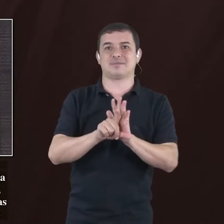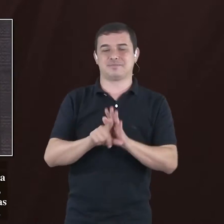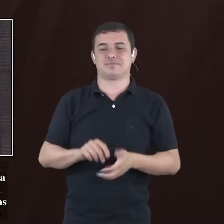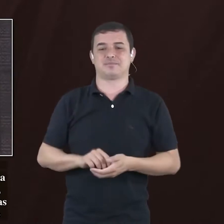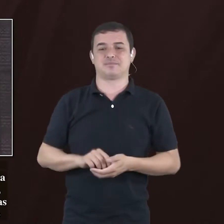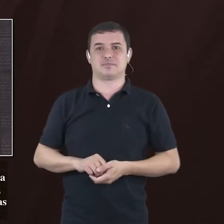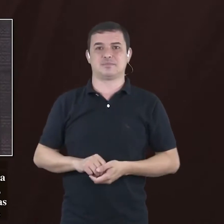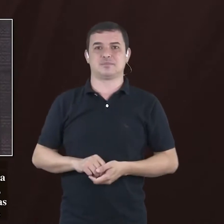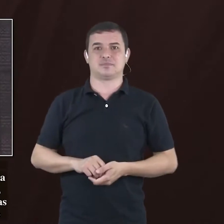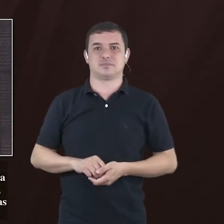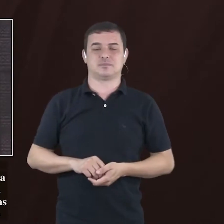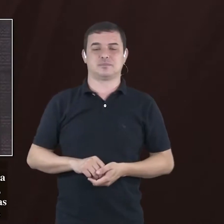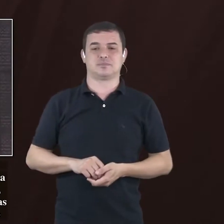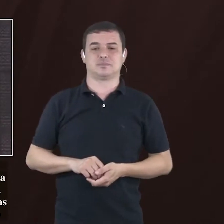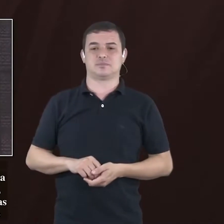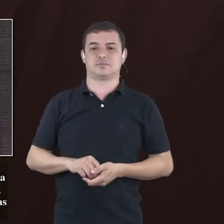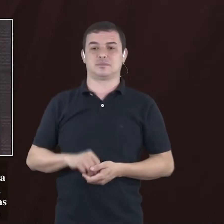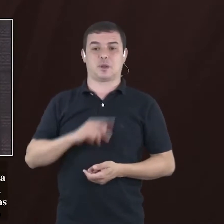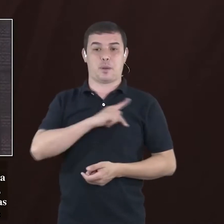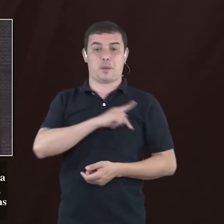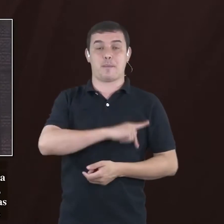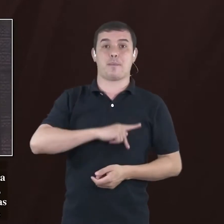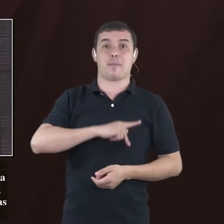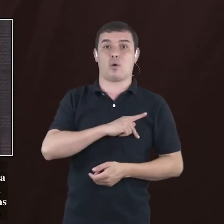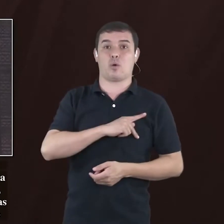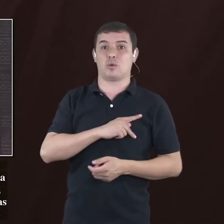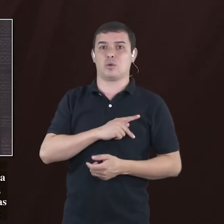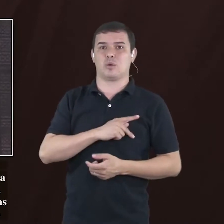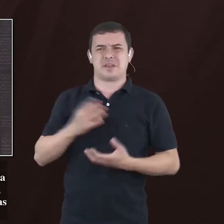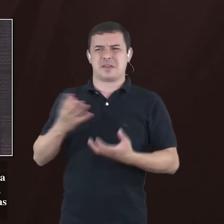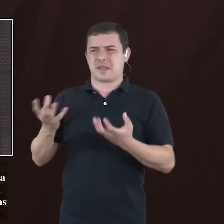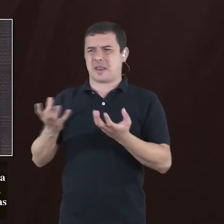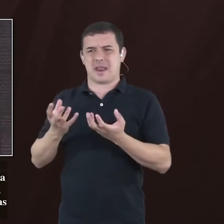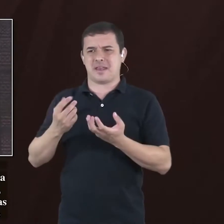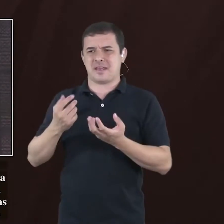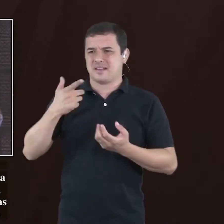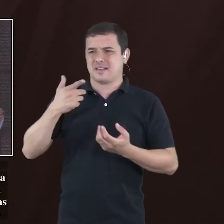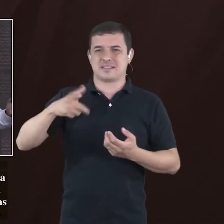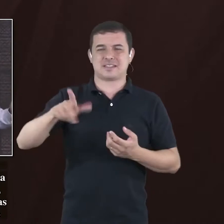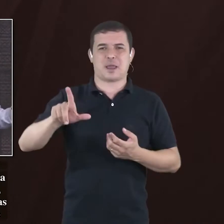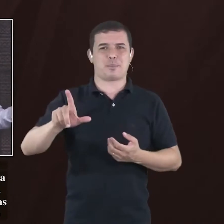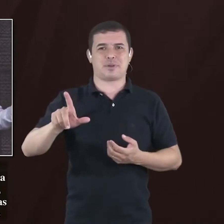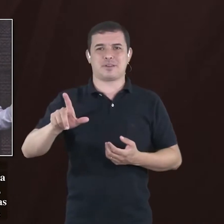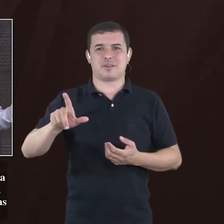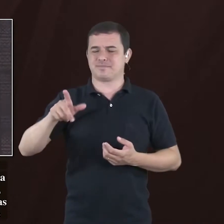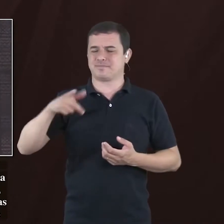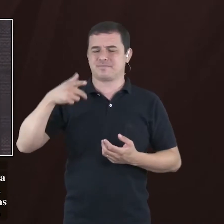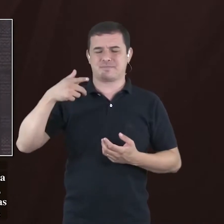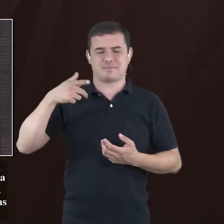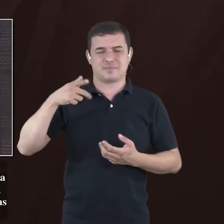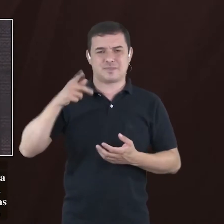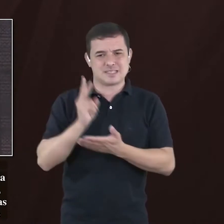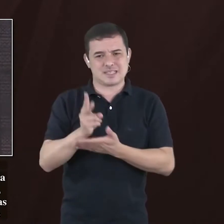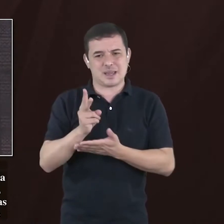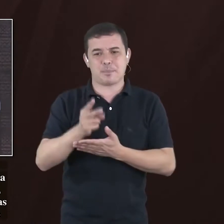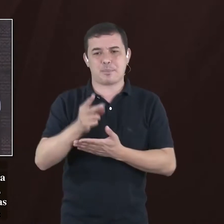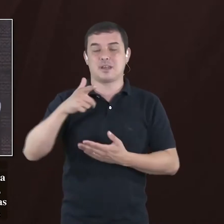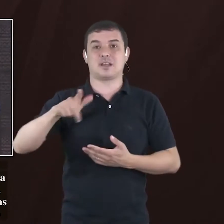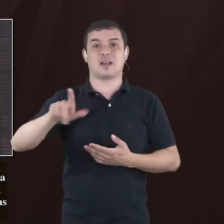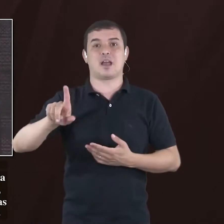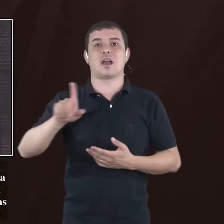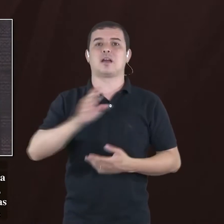E as considera como refúgio para ganhar a Cristo. Eu estou aqui paguei todo o preço que for